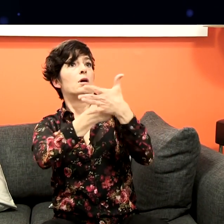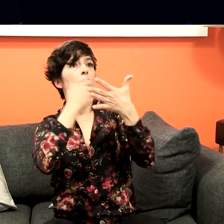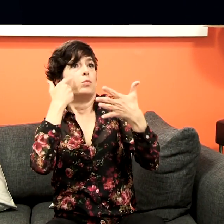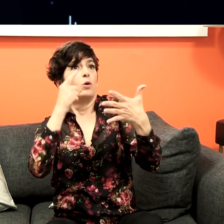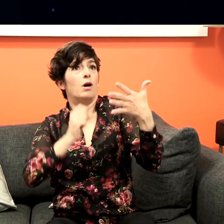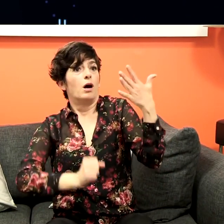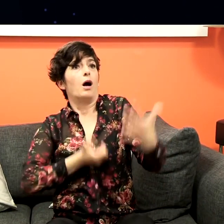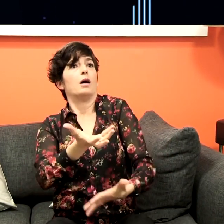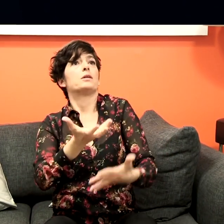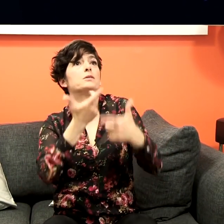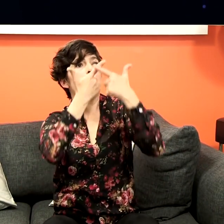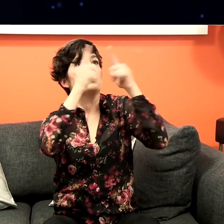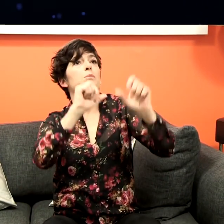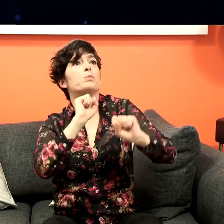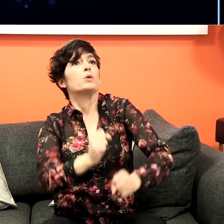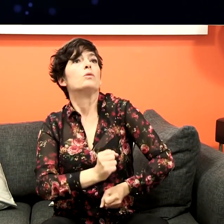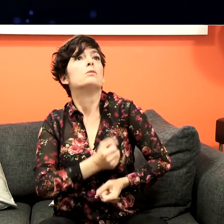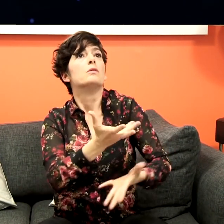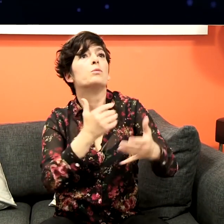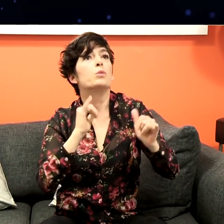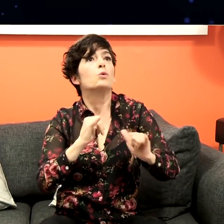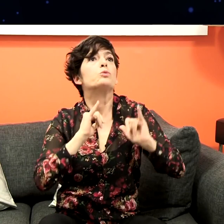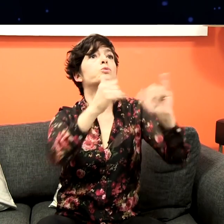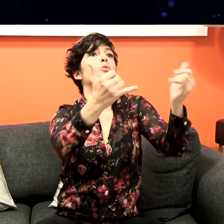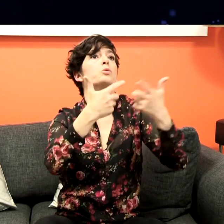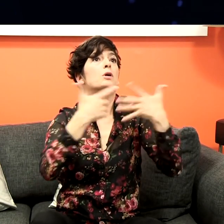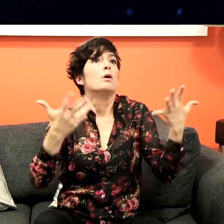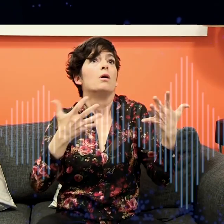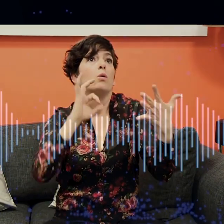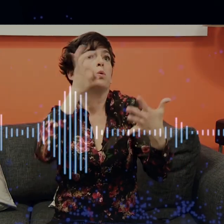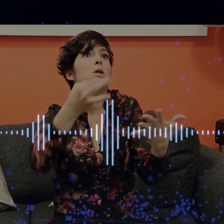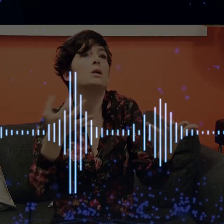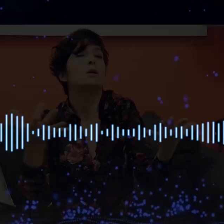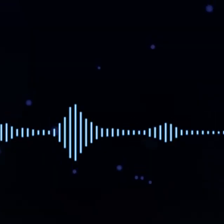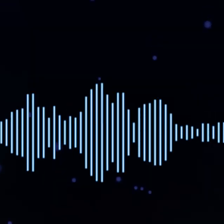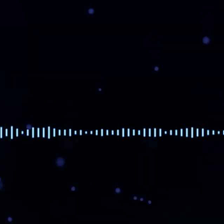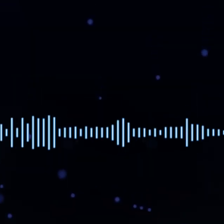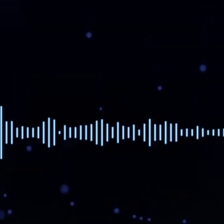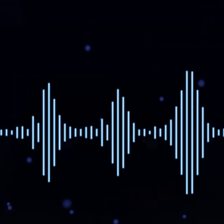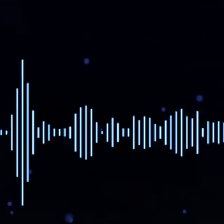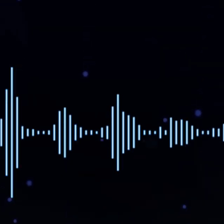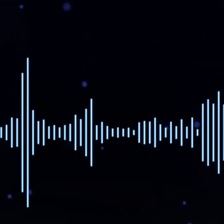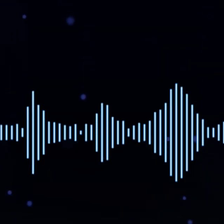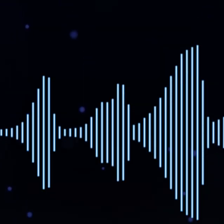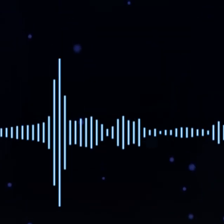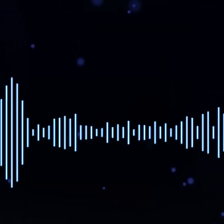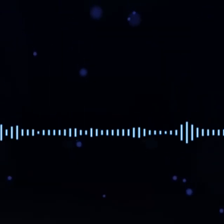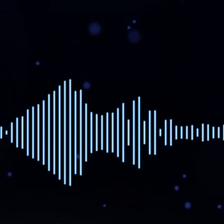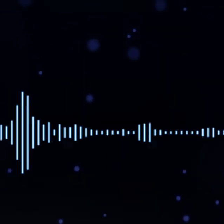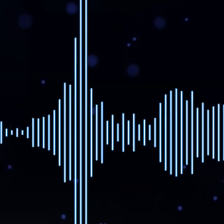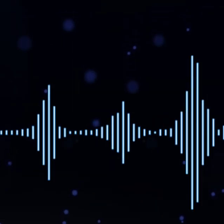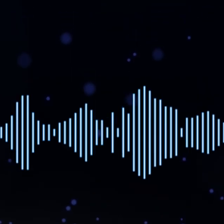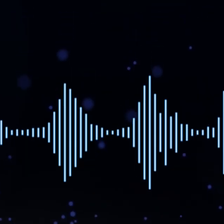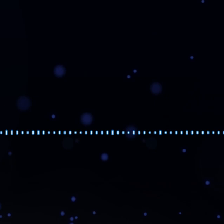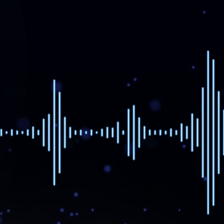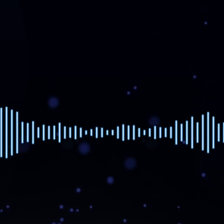Silence. Elle est actuellement co-directrice de l'International Visual Theatre avec Jennifer Lesage-David et fait partie des personnes considérées comme les ambassadeurs ou ambassadrices de